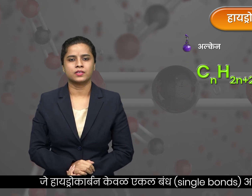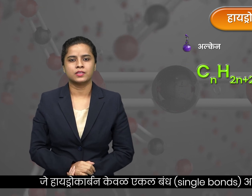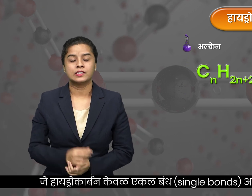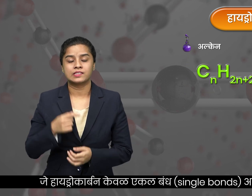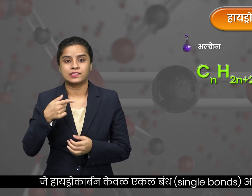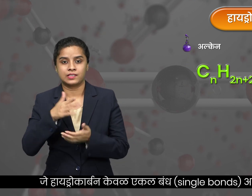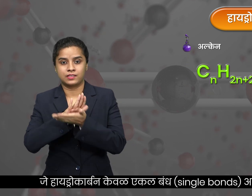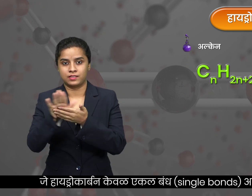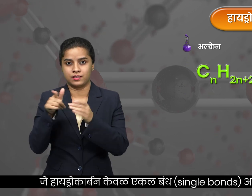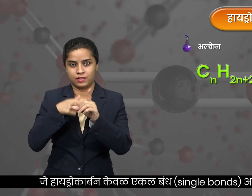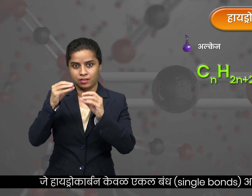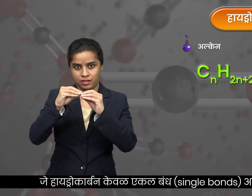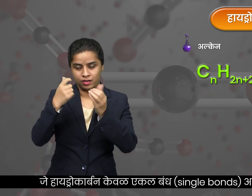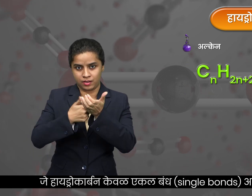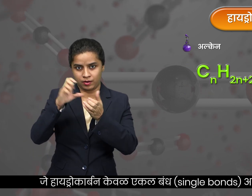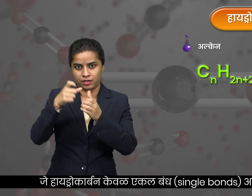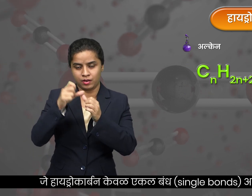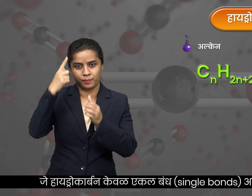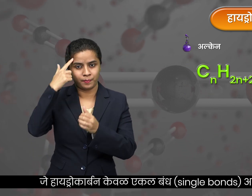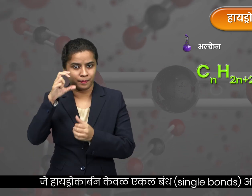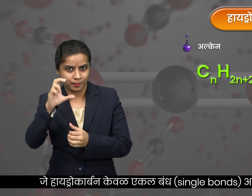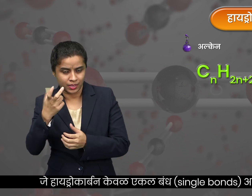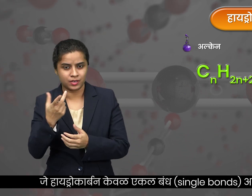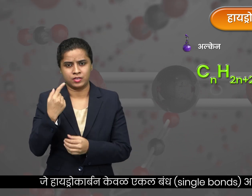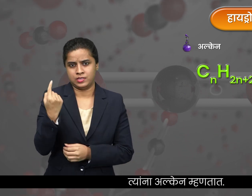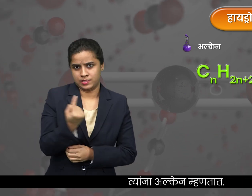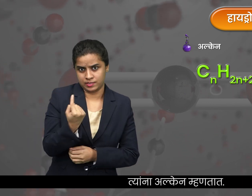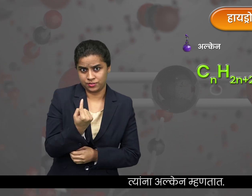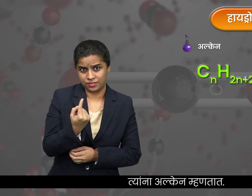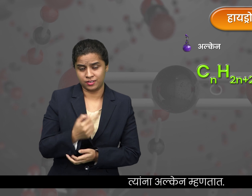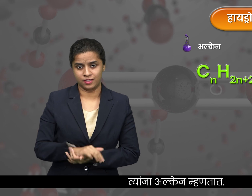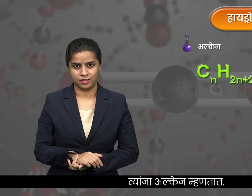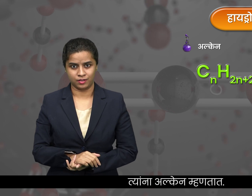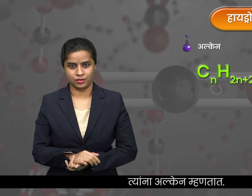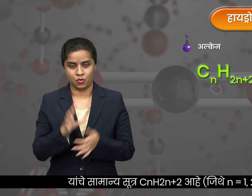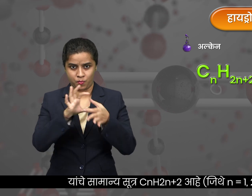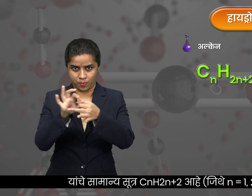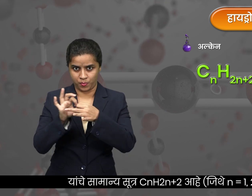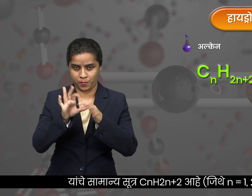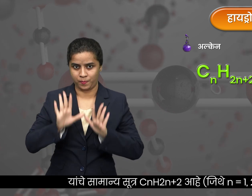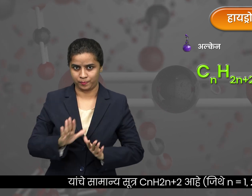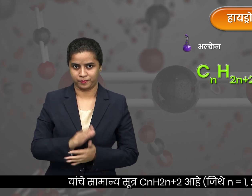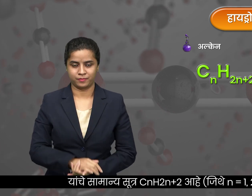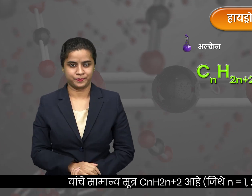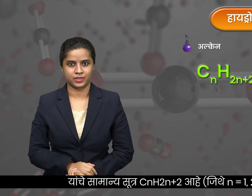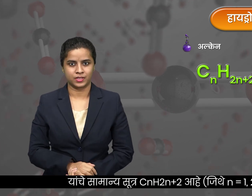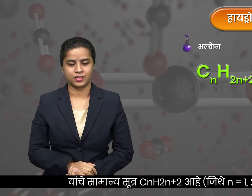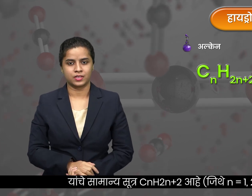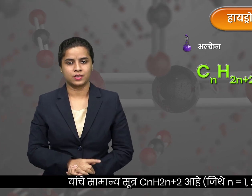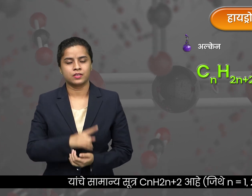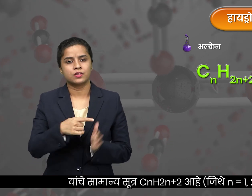जे हायड्रोकार्बन केवळ एकल बंध सिंगल बॉन्ड असलेले असतात त्यांना अल्केन म्हणतात. यांचे सामान्य सूत्र